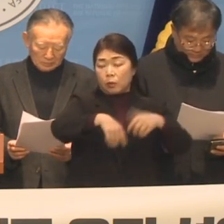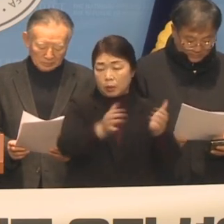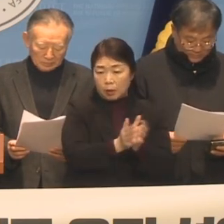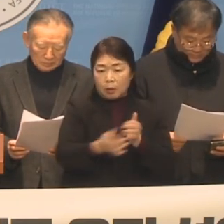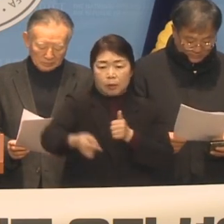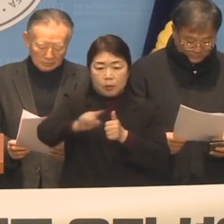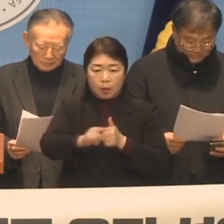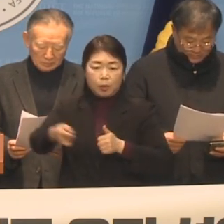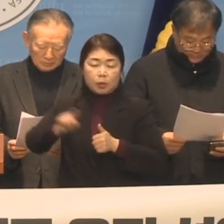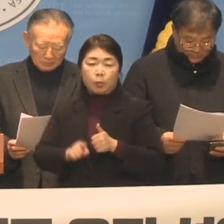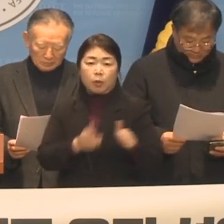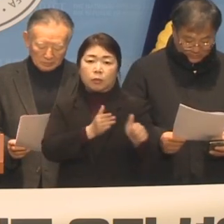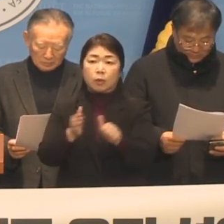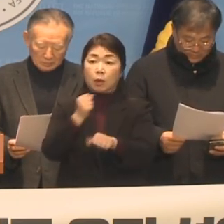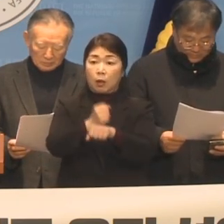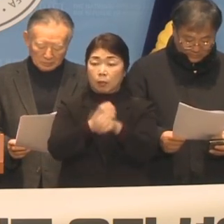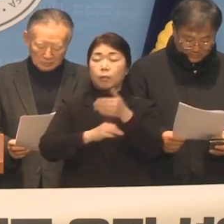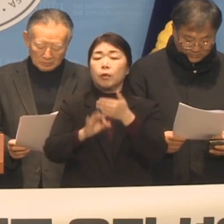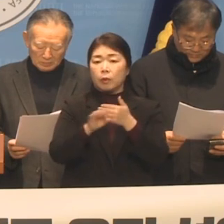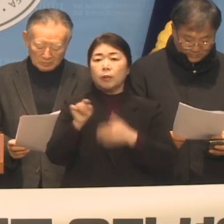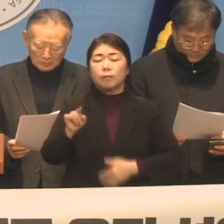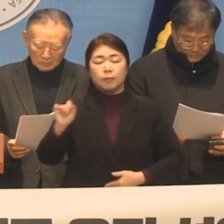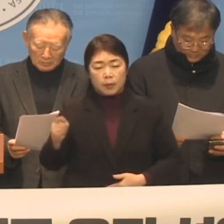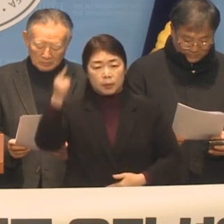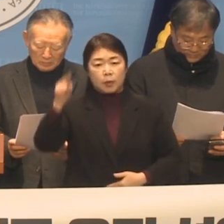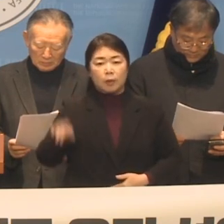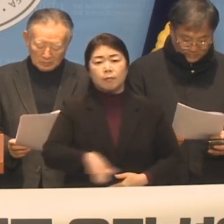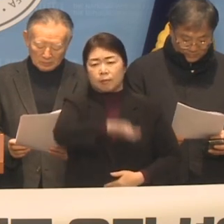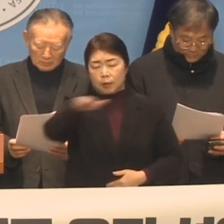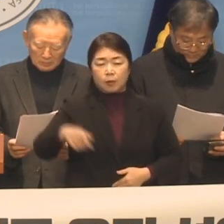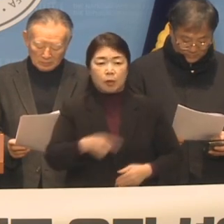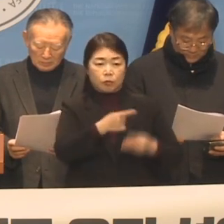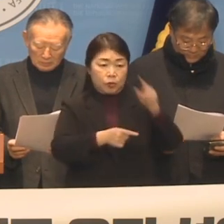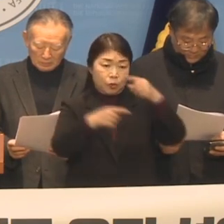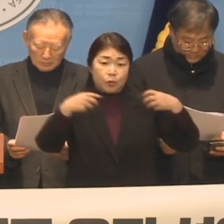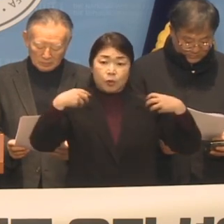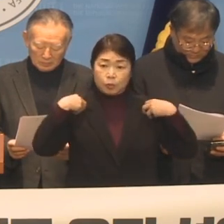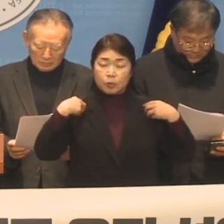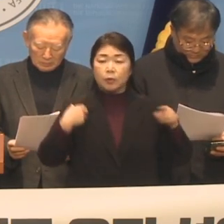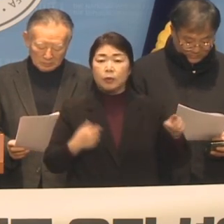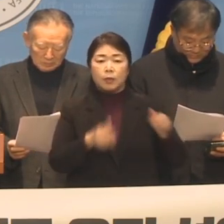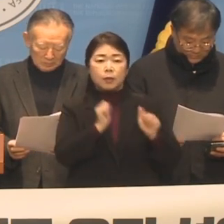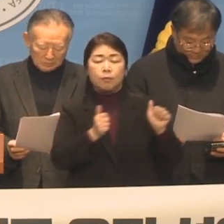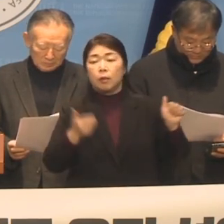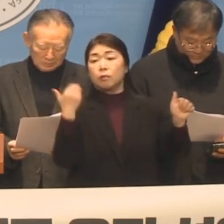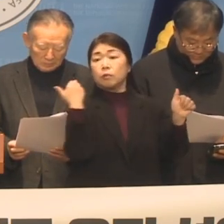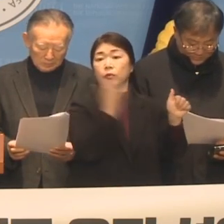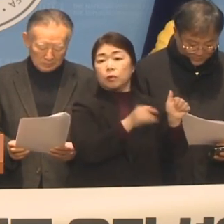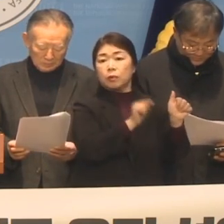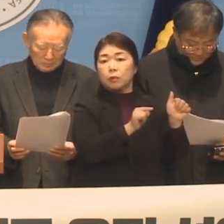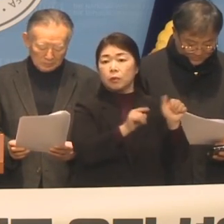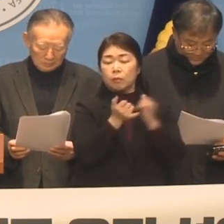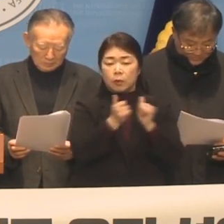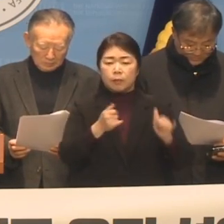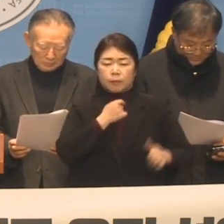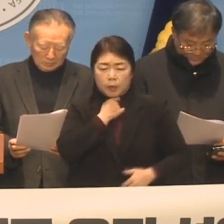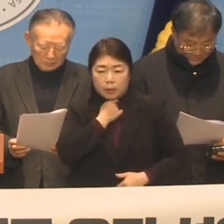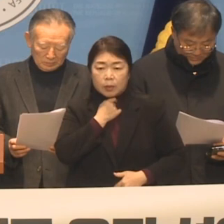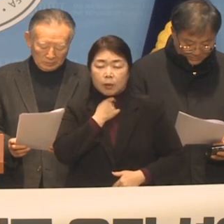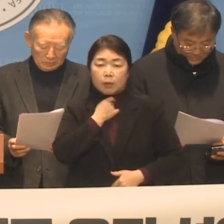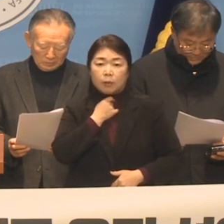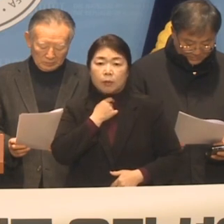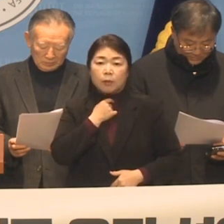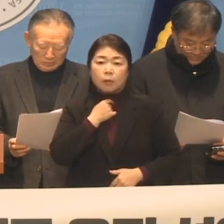참여를 공개적으로 제한하는 것을 계기로 저무도한 윤석열 정권을 심판하는 국민적 의지가